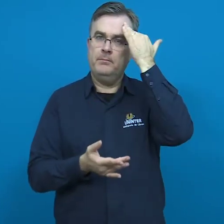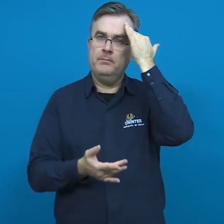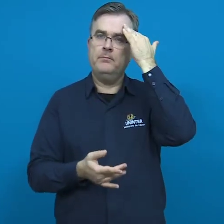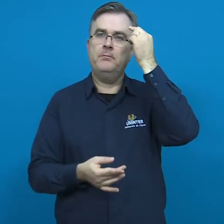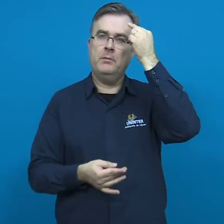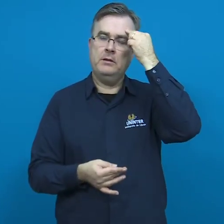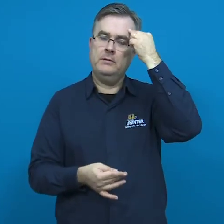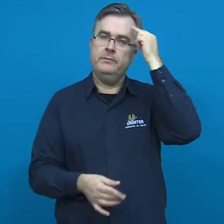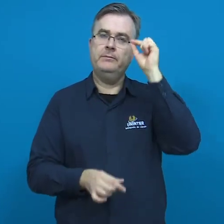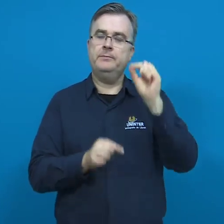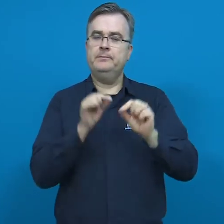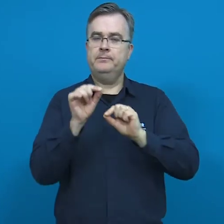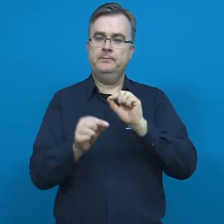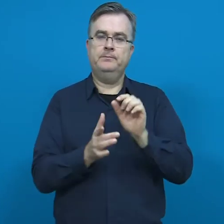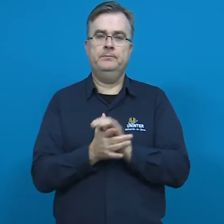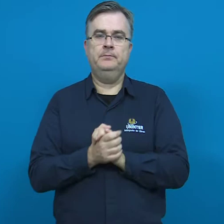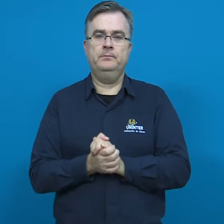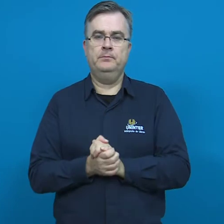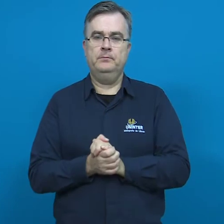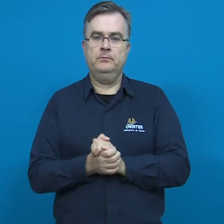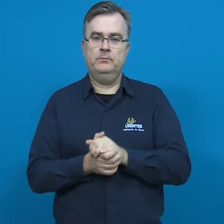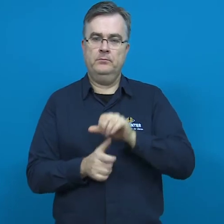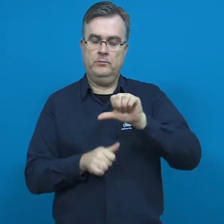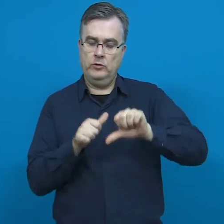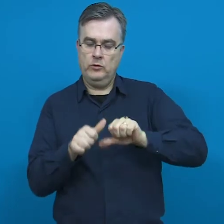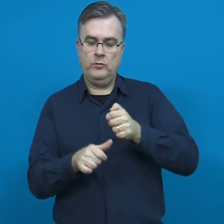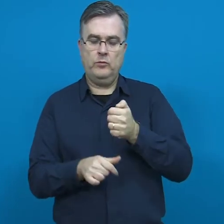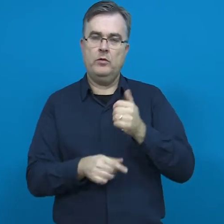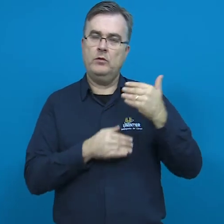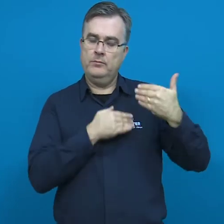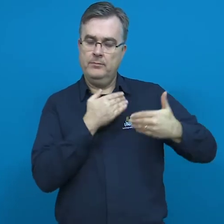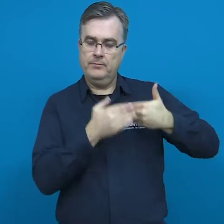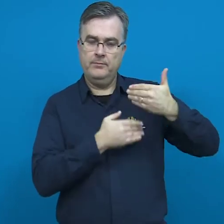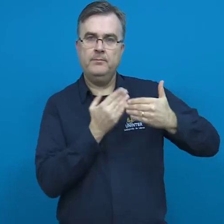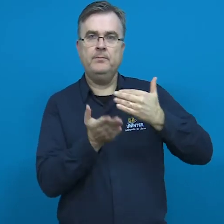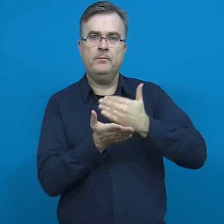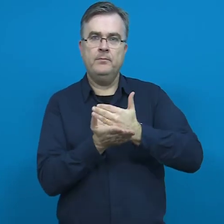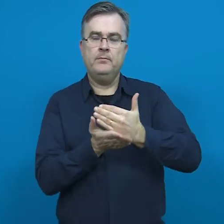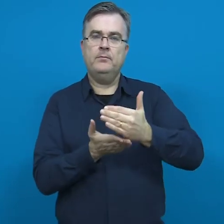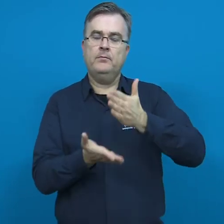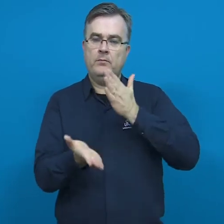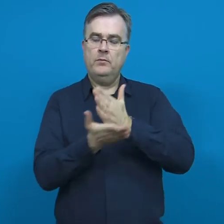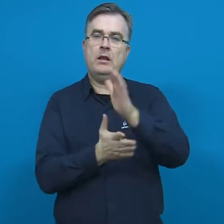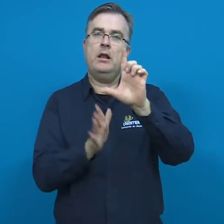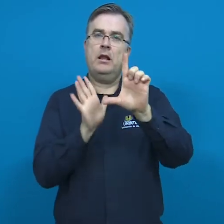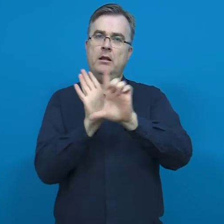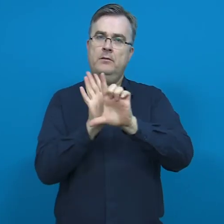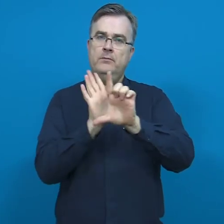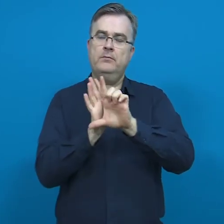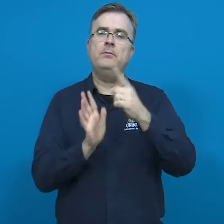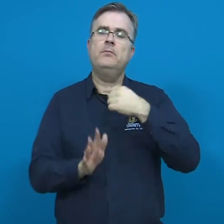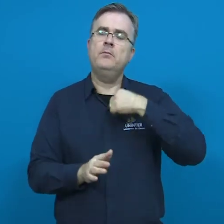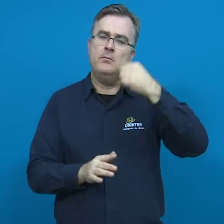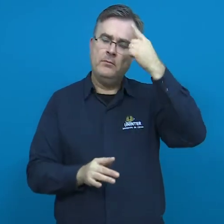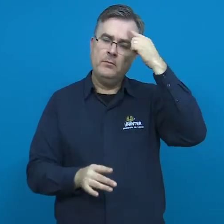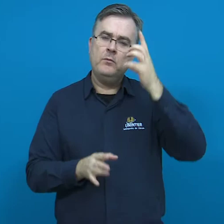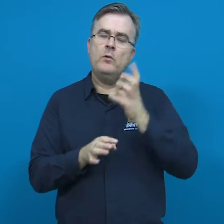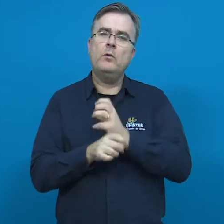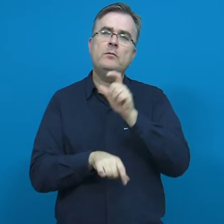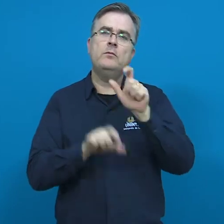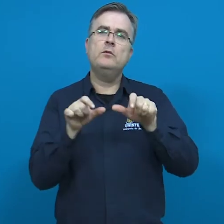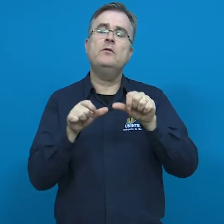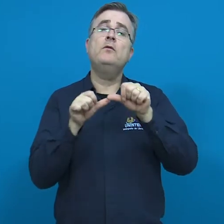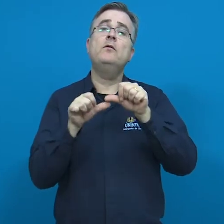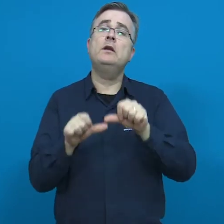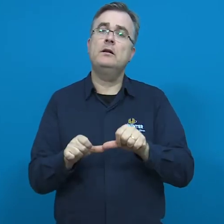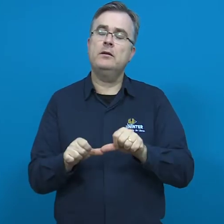né? E pensarmos que mudou um pouco essa trajetória a partir da aprovação da lei, mas vamos pensar